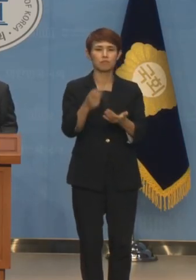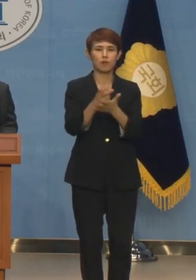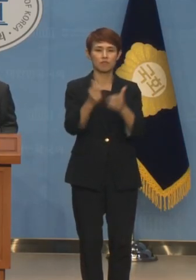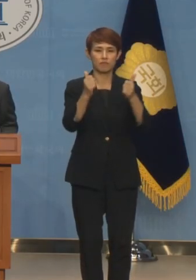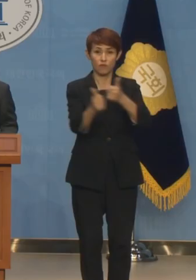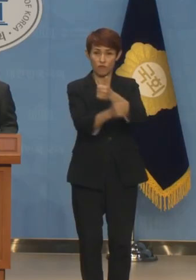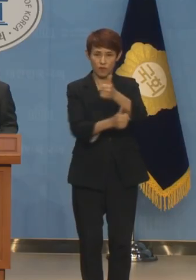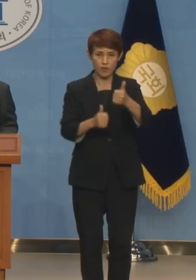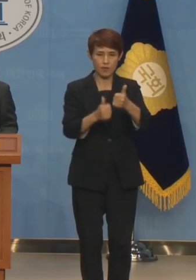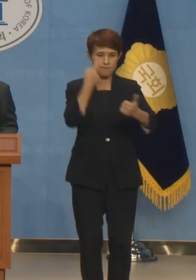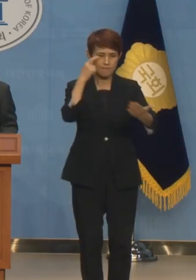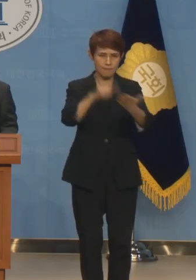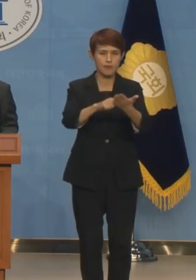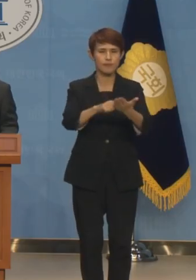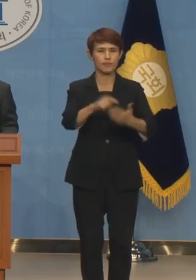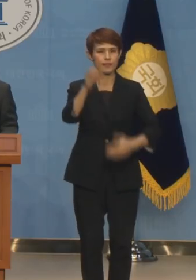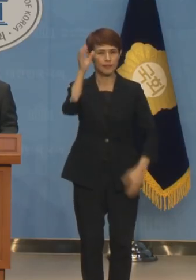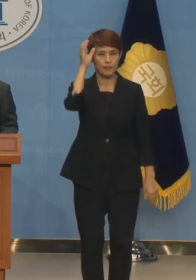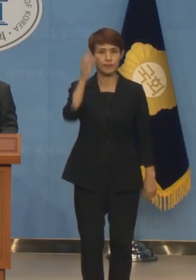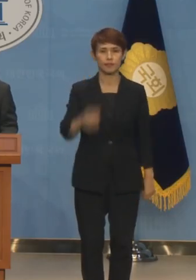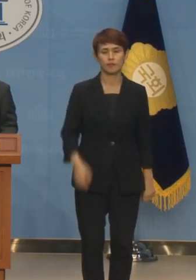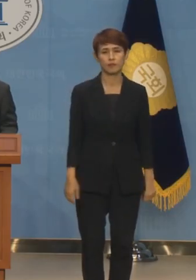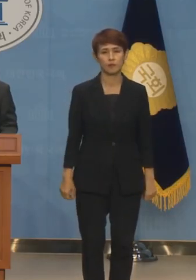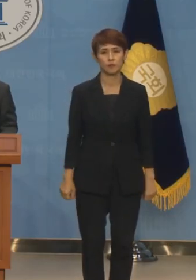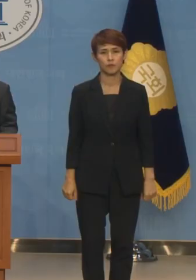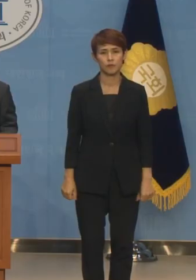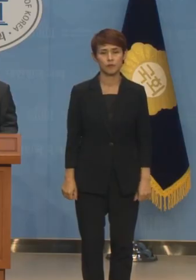기대한다라는 제목으로 논평하겠습니다.